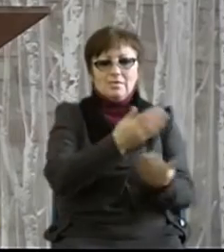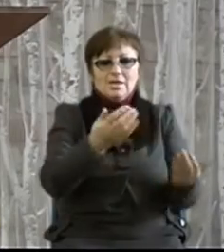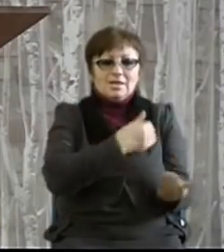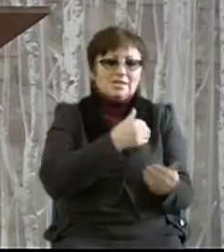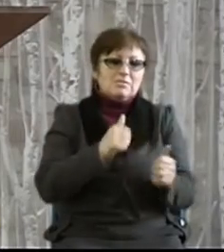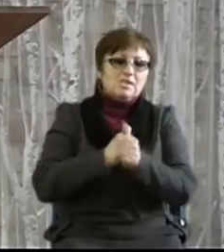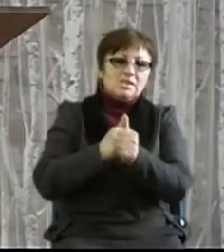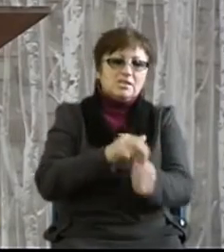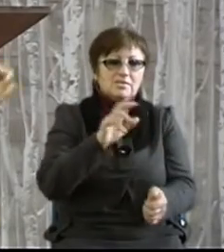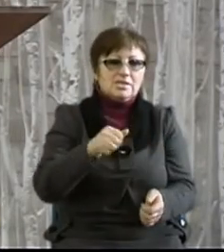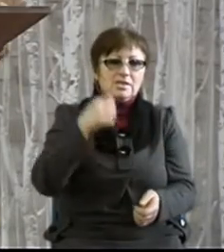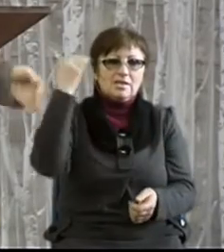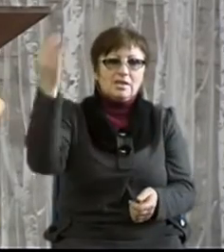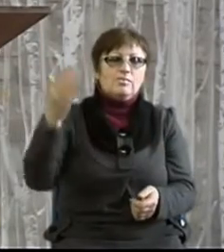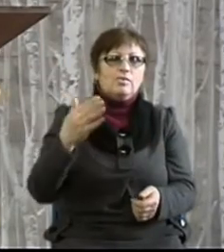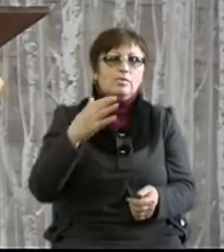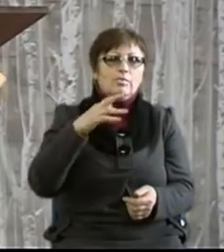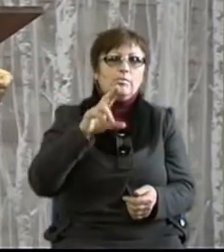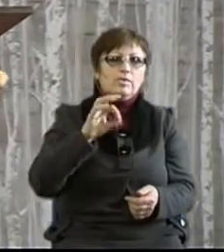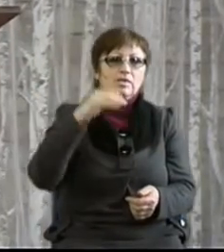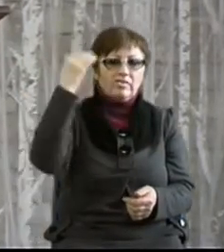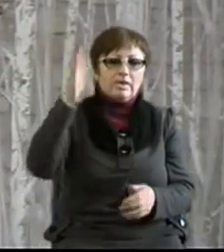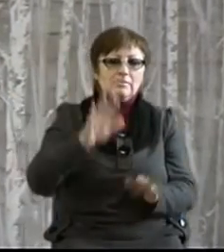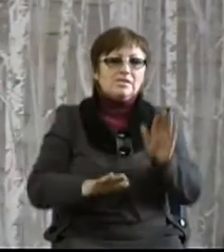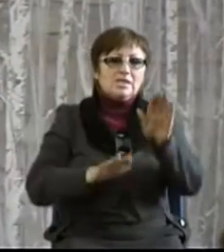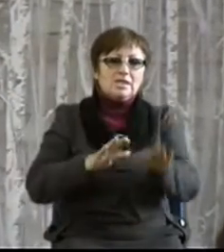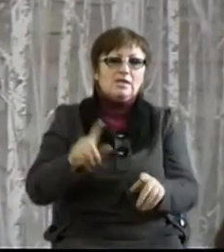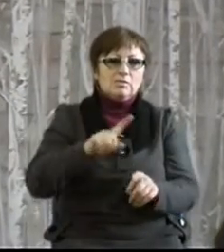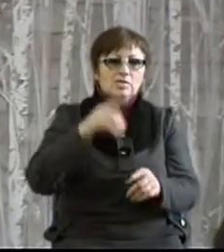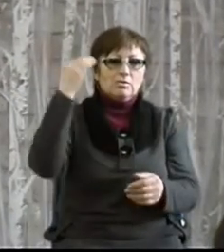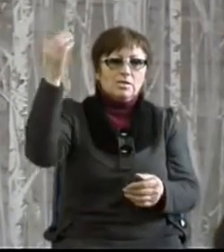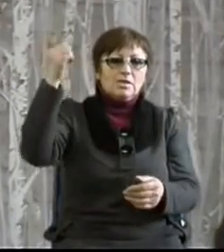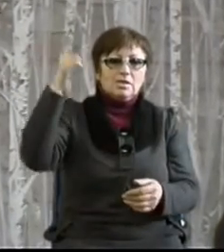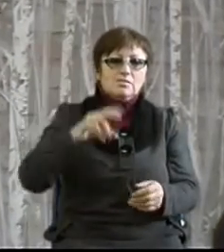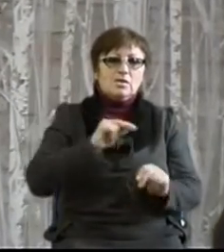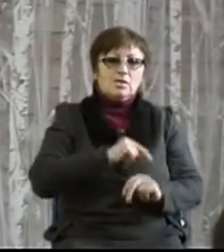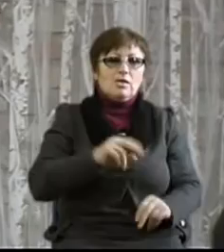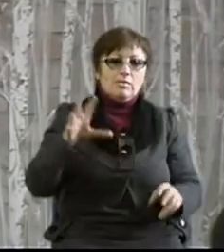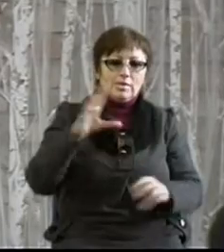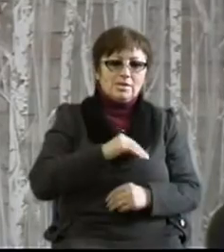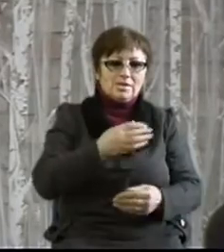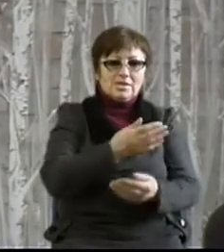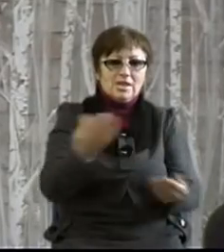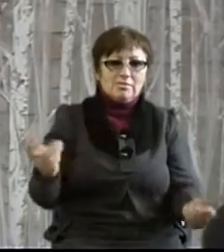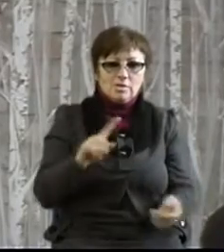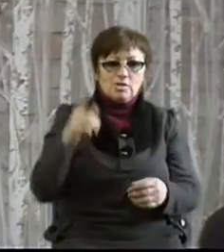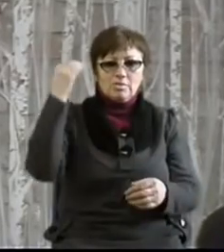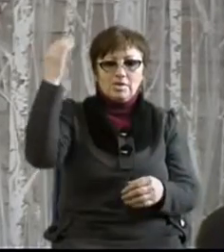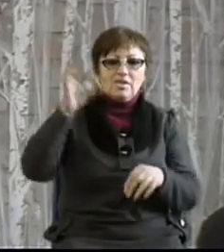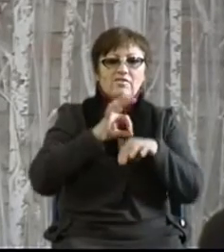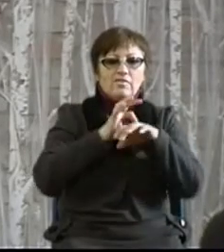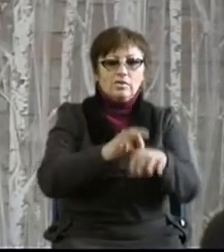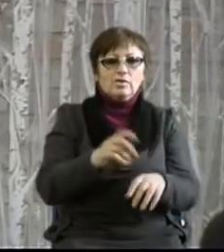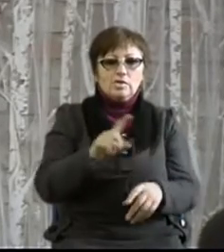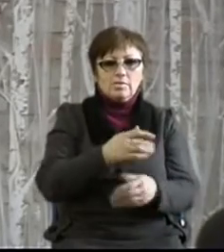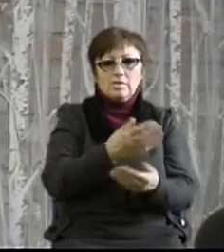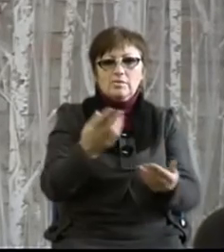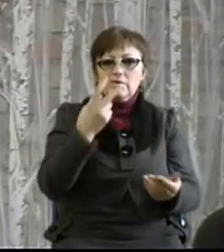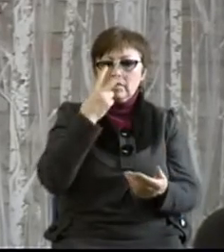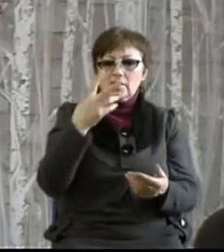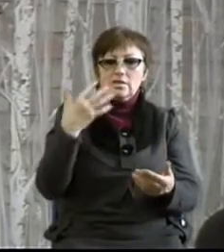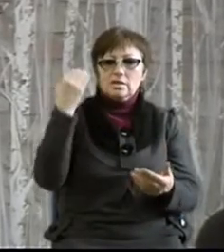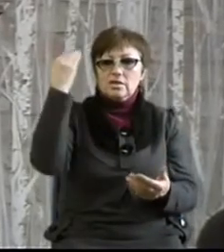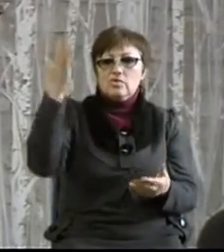следовать за Тобой, Господь, следовать по Твоим следам, Господь. Чтобы Ты, Господь, работал с нами, чтобы Ты вел нас, Господь, чтобы мы видели